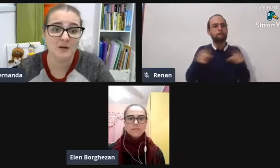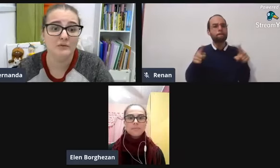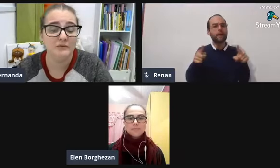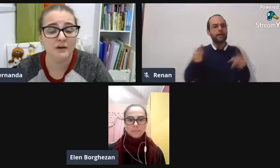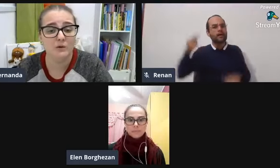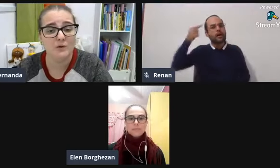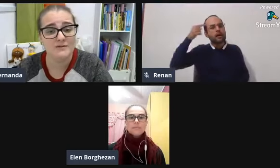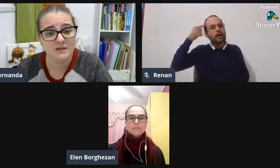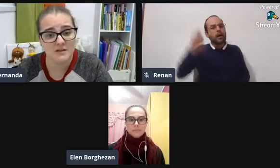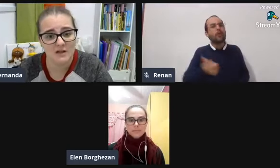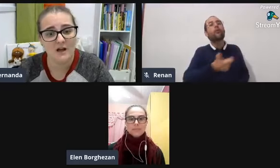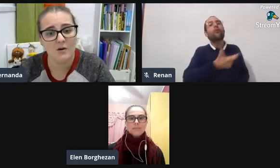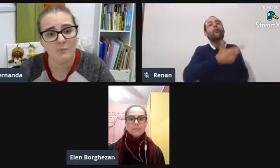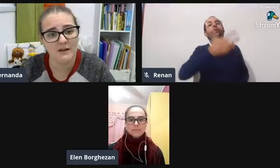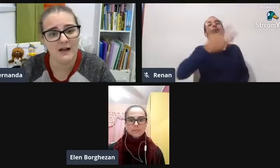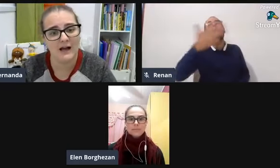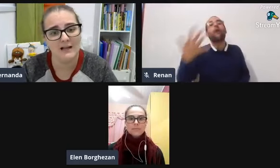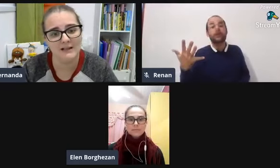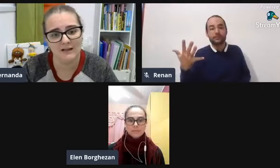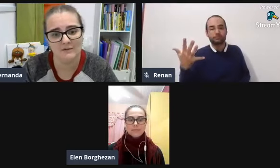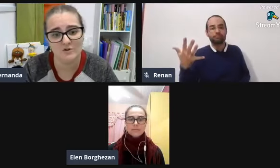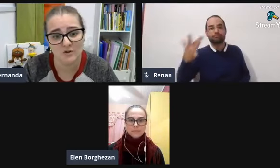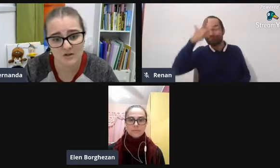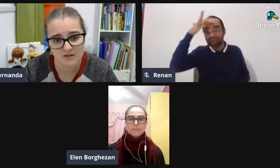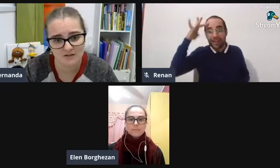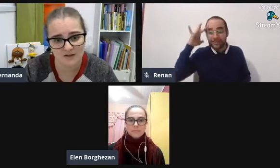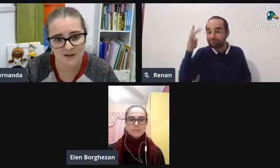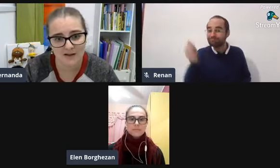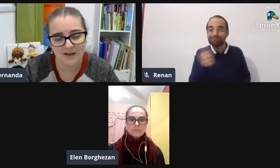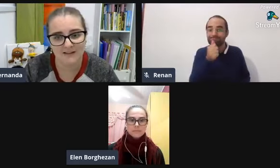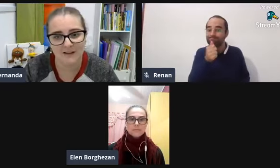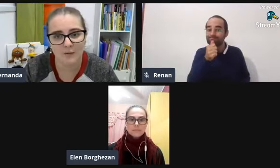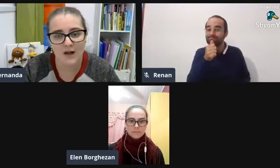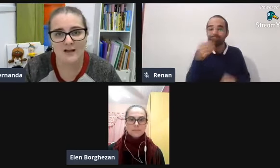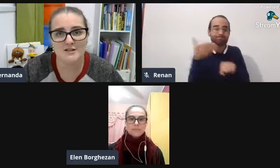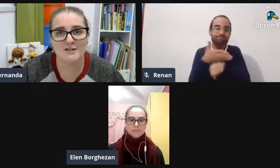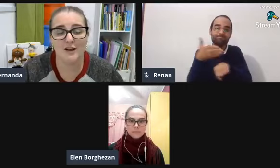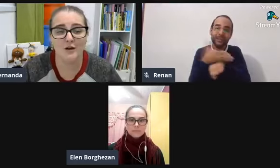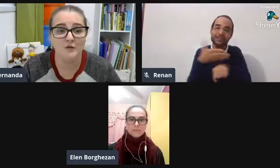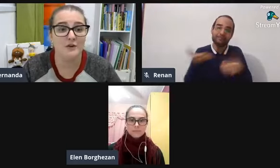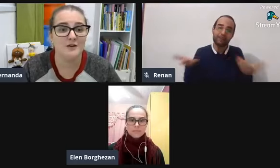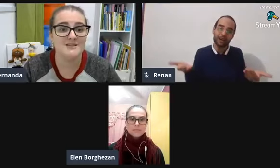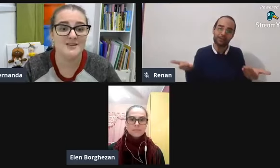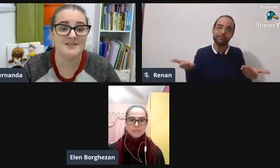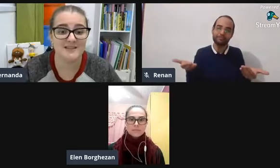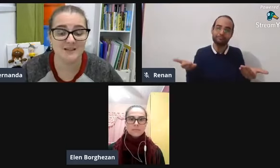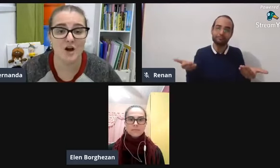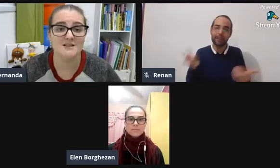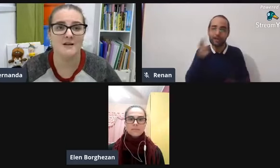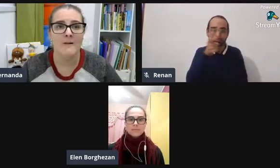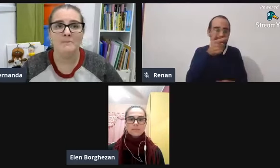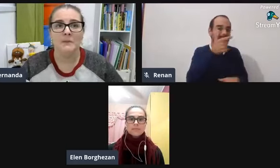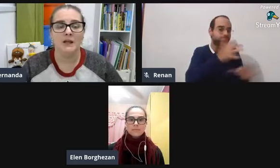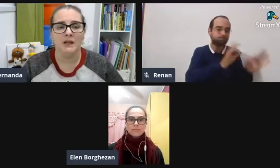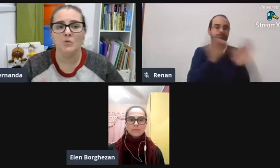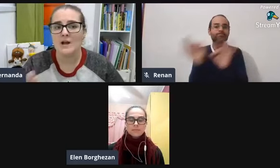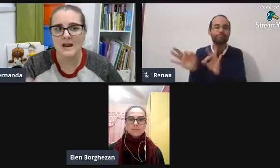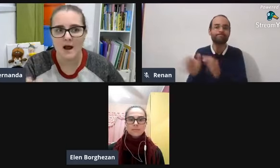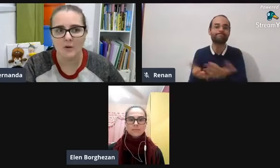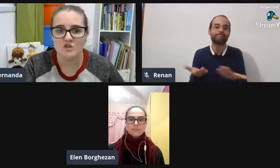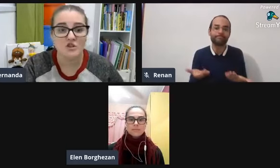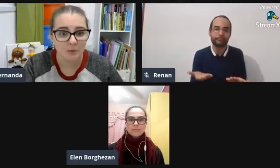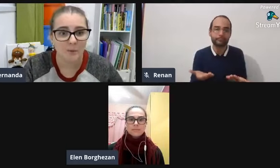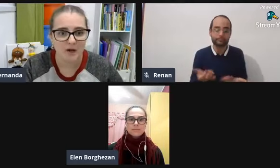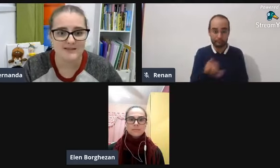pessoas não vão conseguir acompanhar a live de hoje? Então, eu fico às vezes assim, nossa, que nem